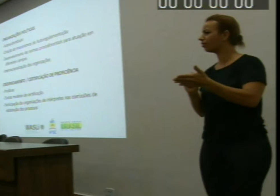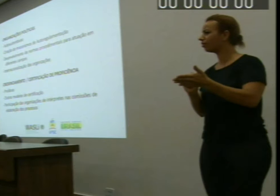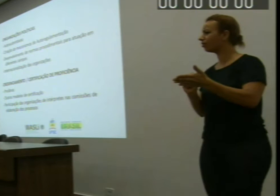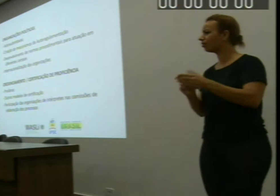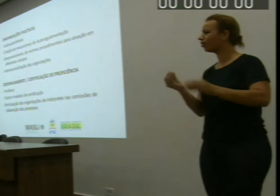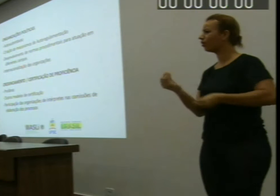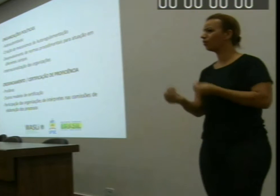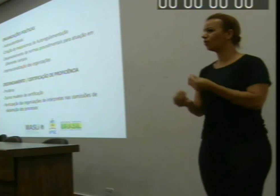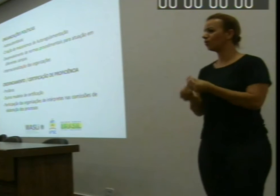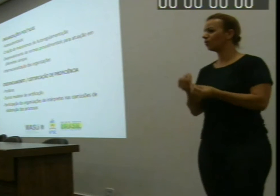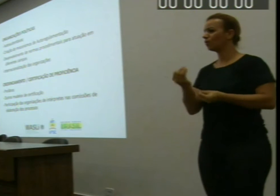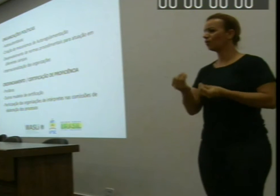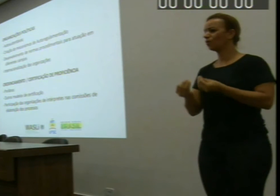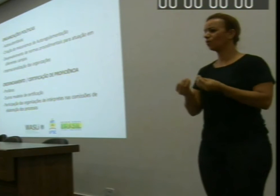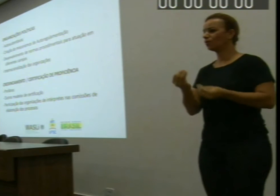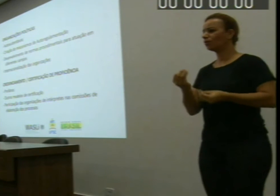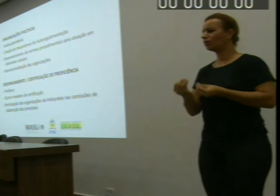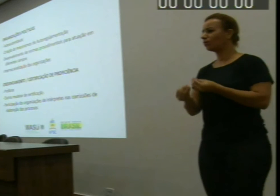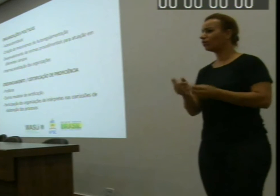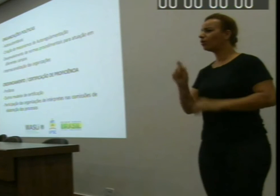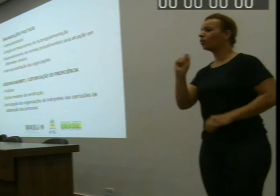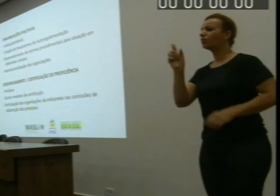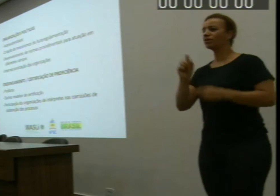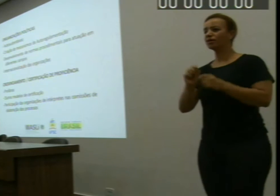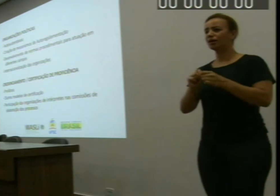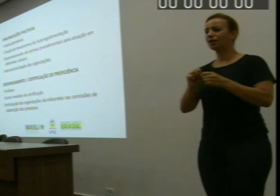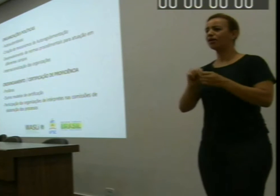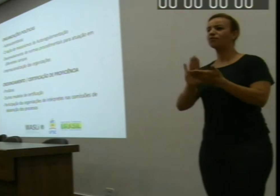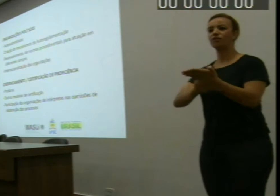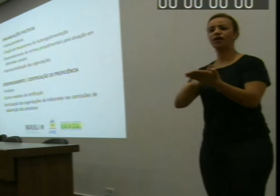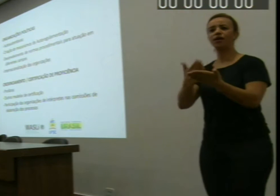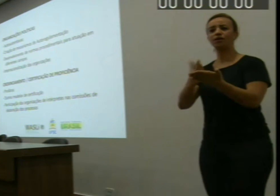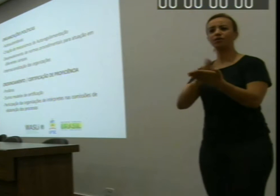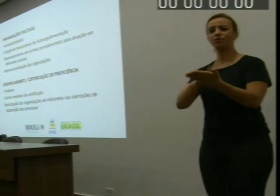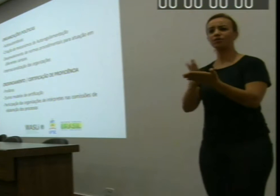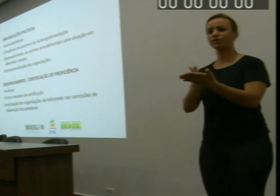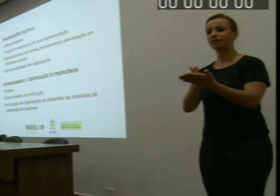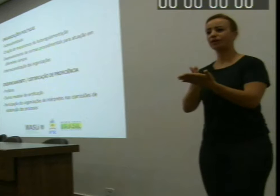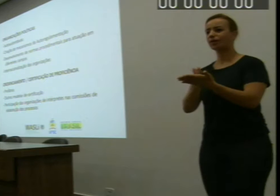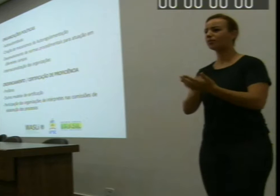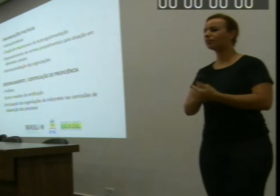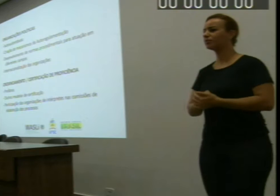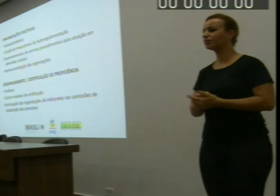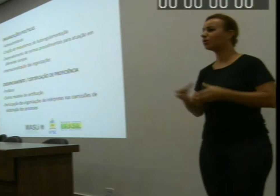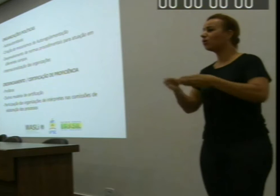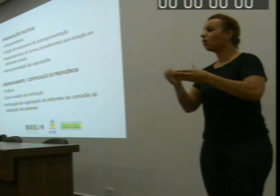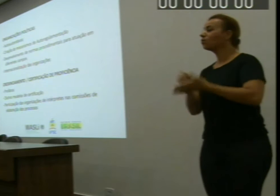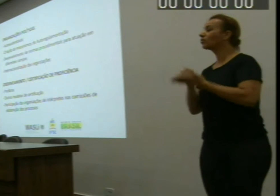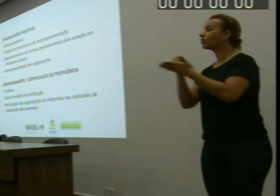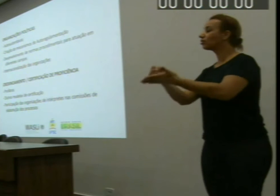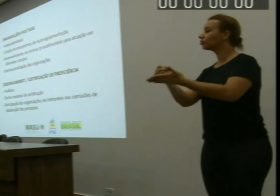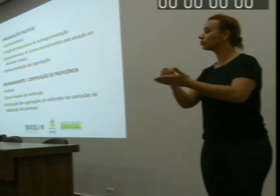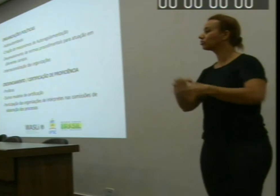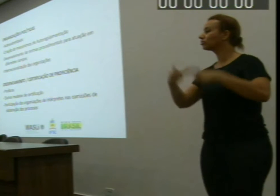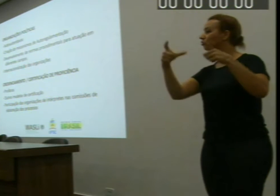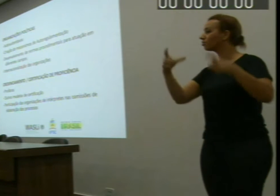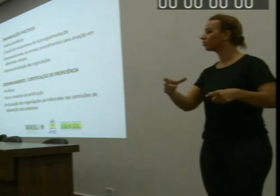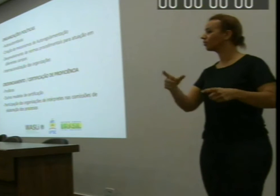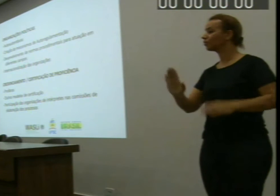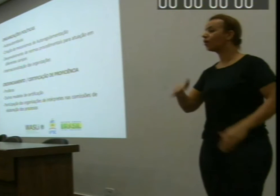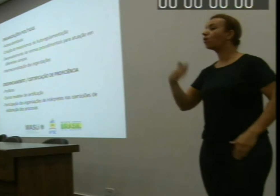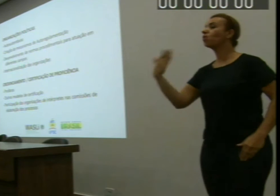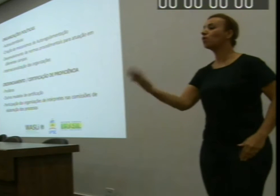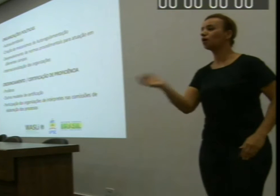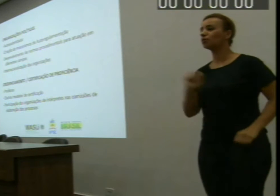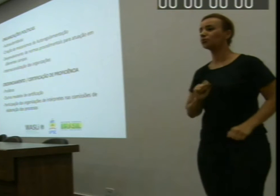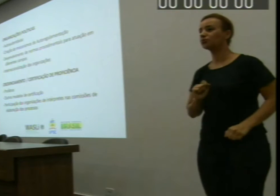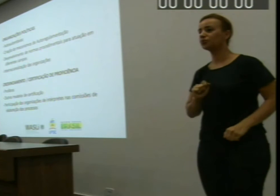muito objetiva o que ela faz como intérprete Comunitária numa central de intérprete qual é o papel dela